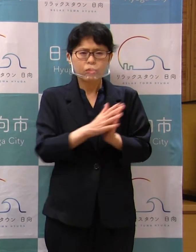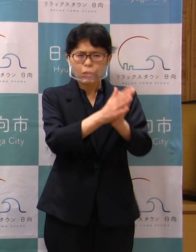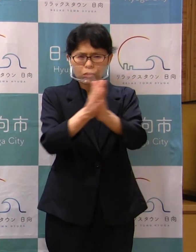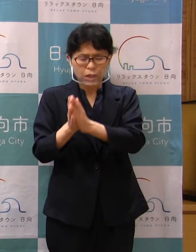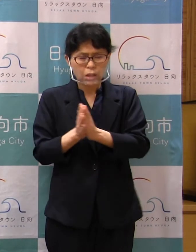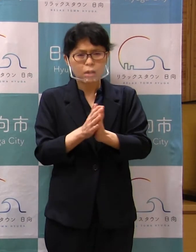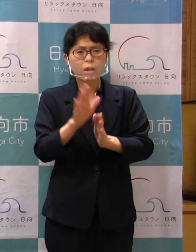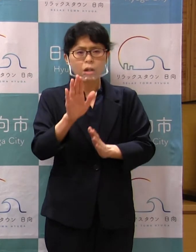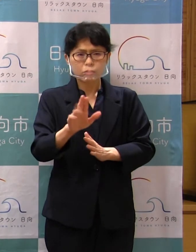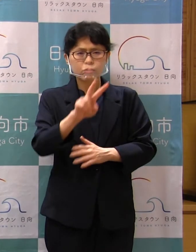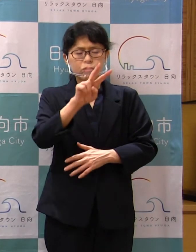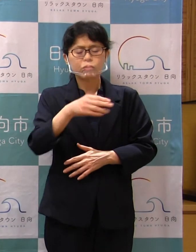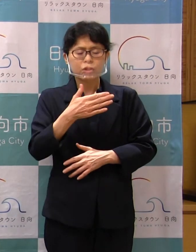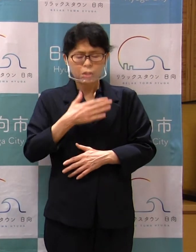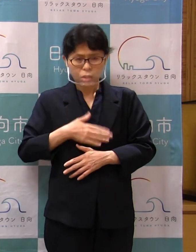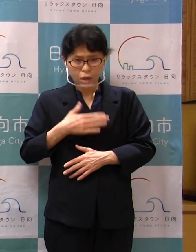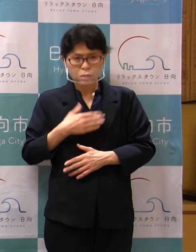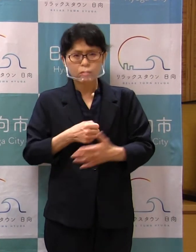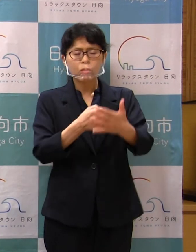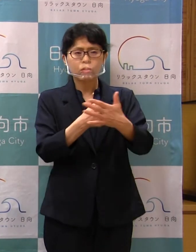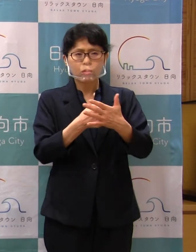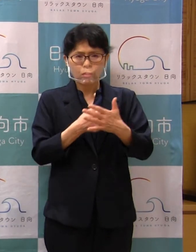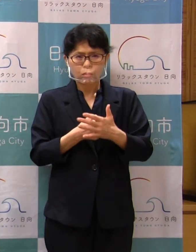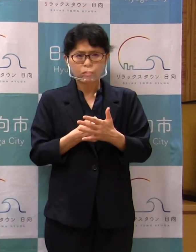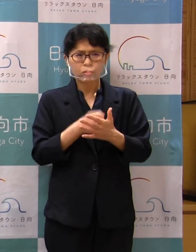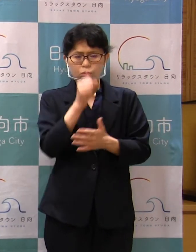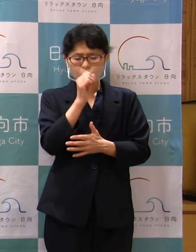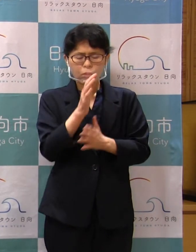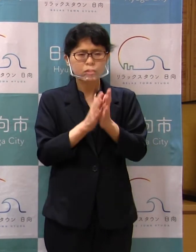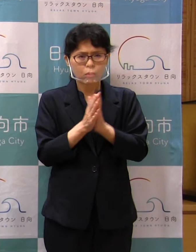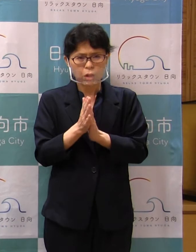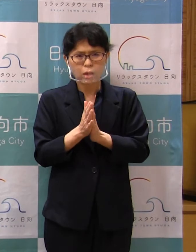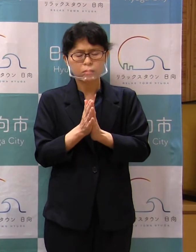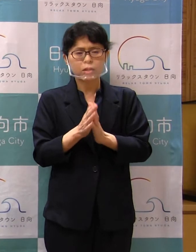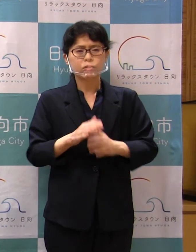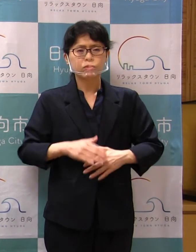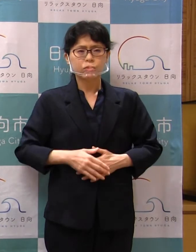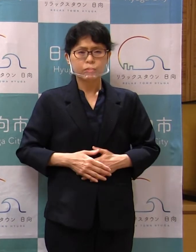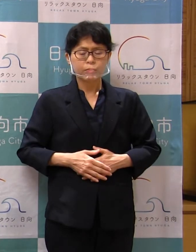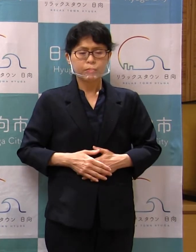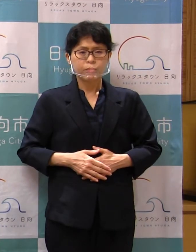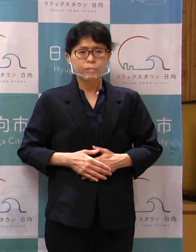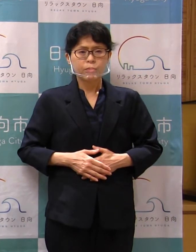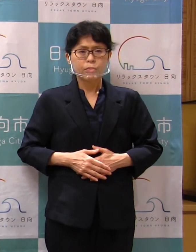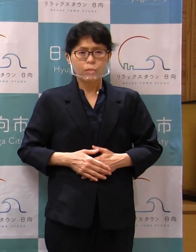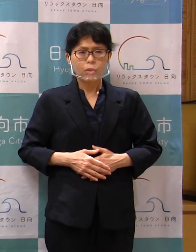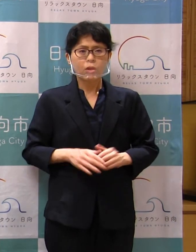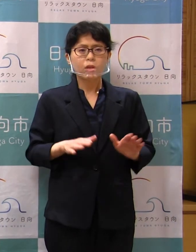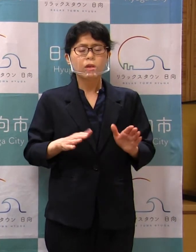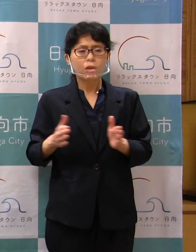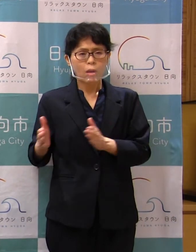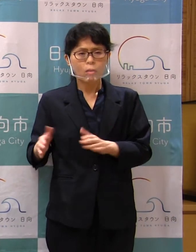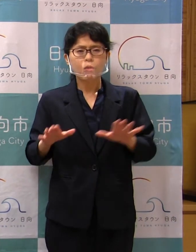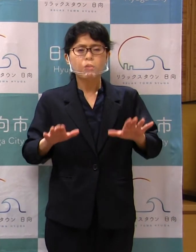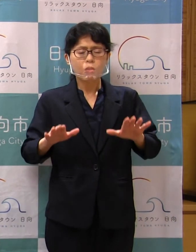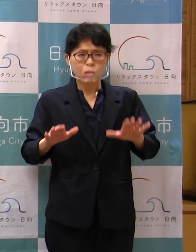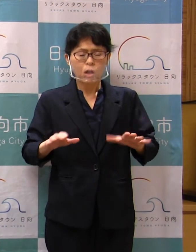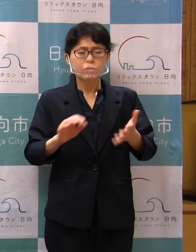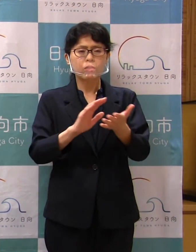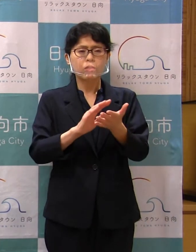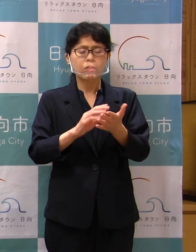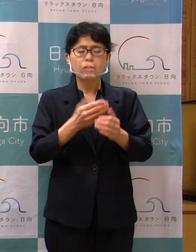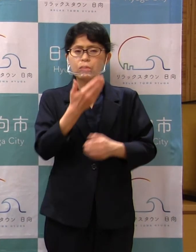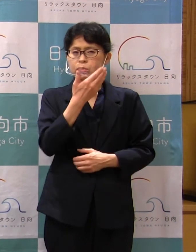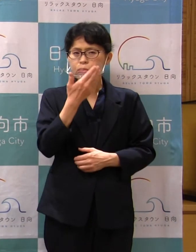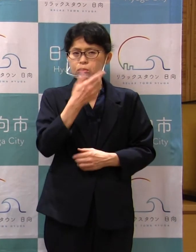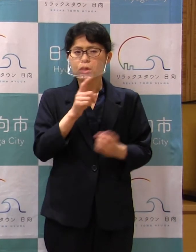へのご理解とご協力をお願いをいたします。なお、今回の重